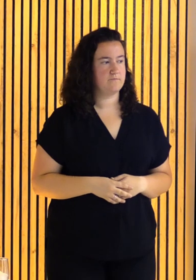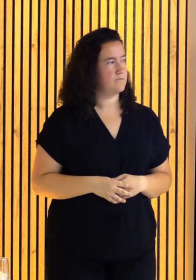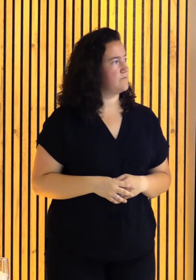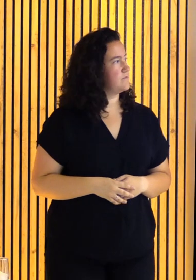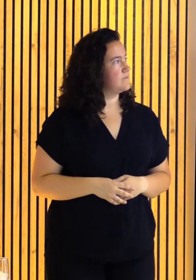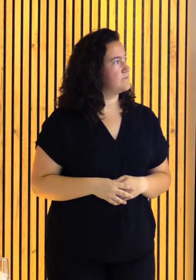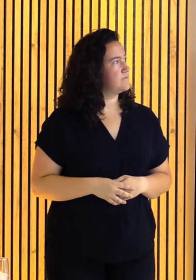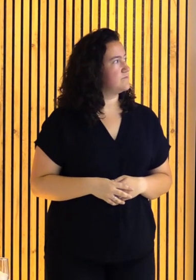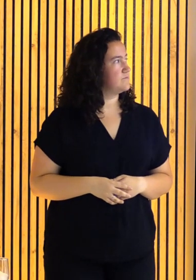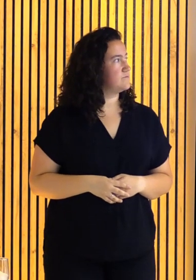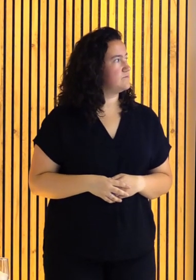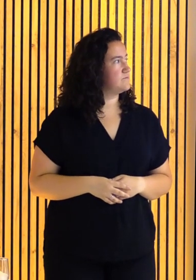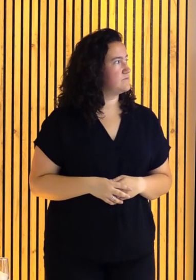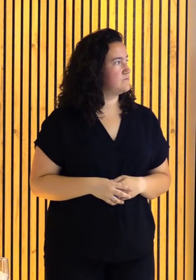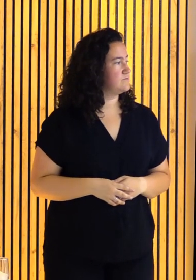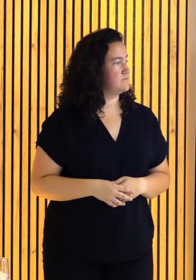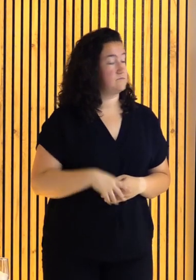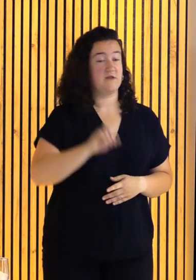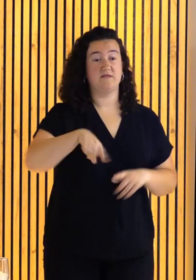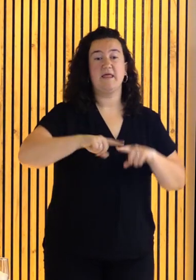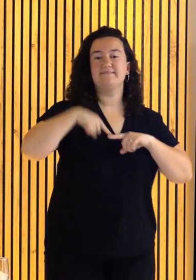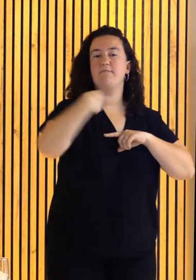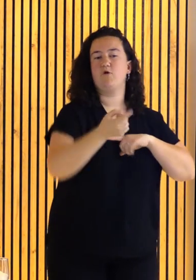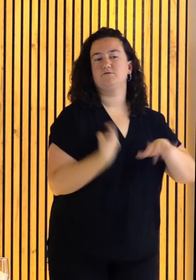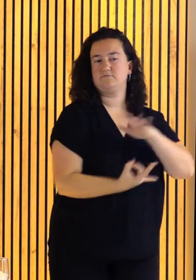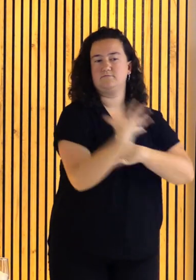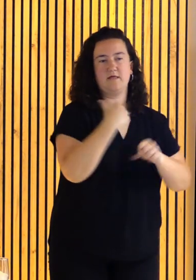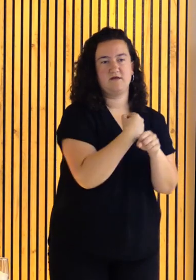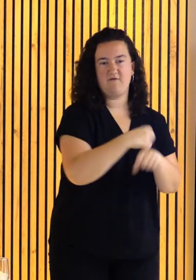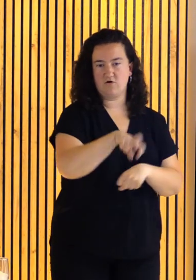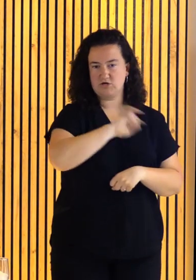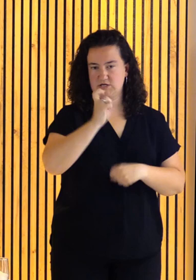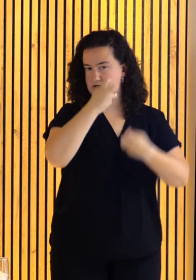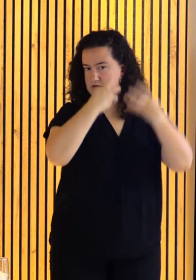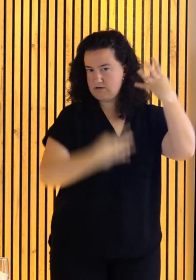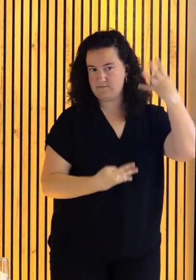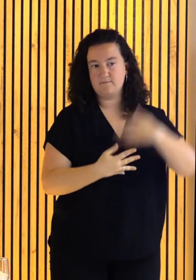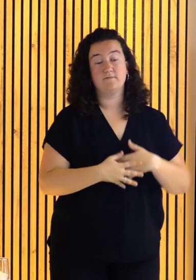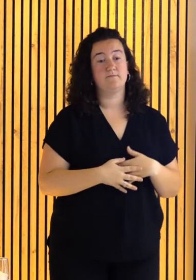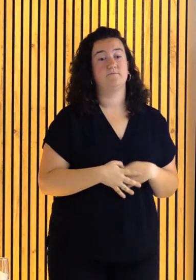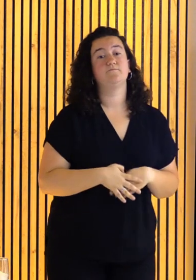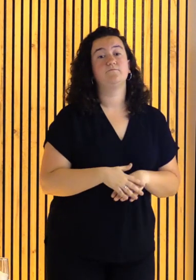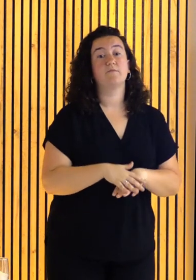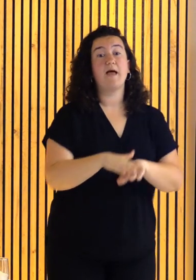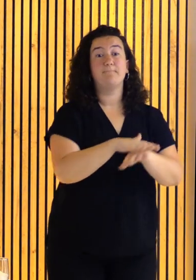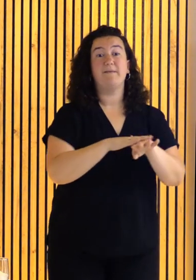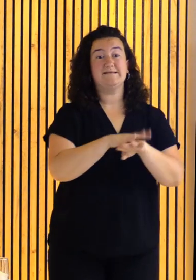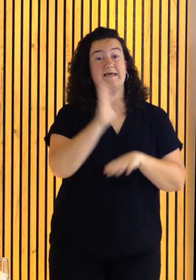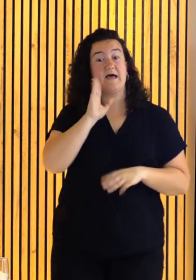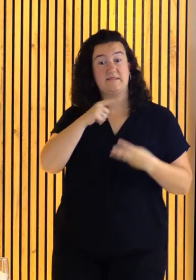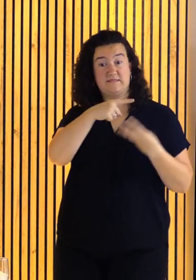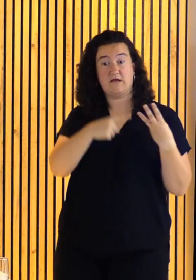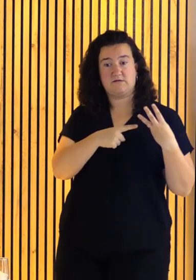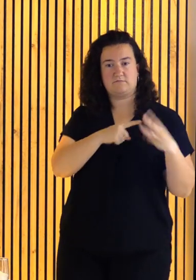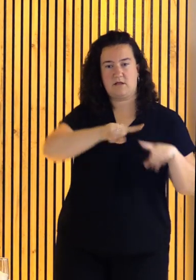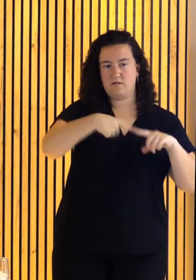Bueno, gero, hainbat eta hainbat lan sortu ziren arrazkero, oinarrian pixkat hiru hauek kontuen izan da,